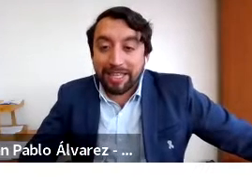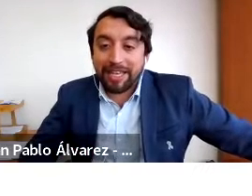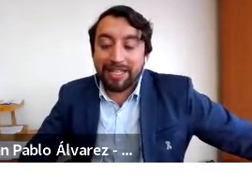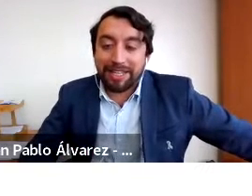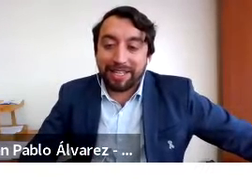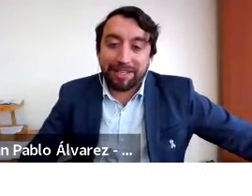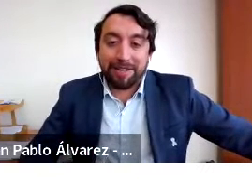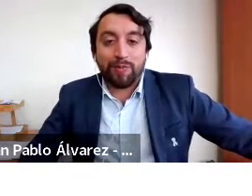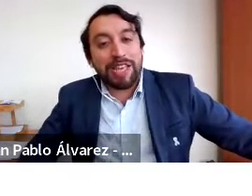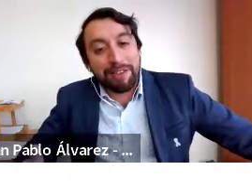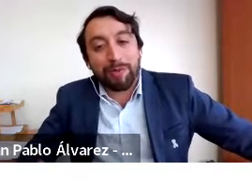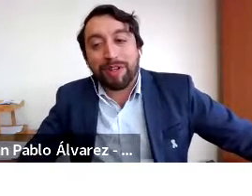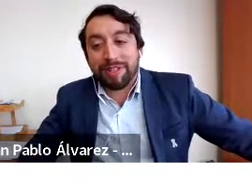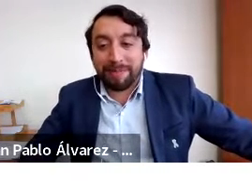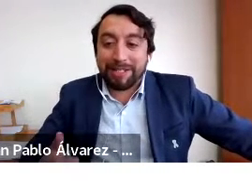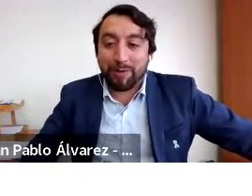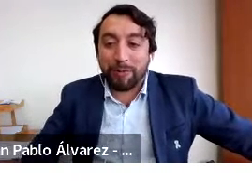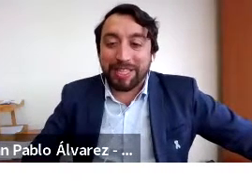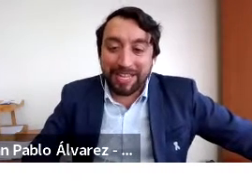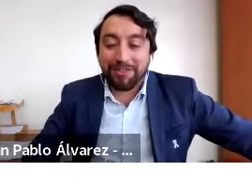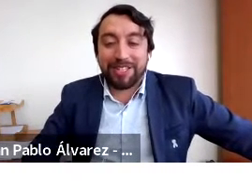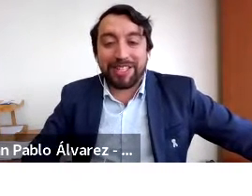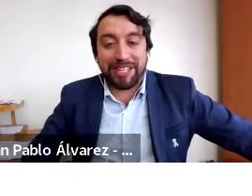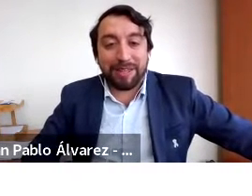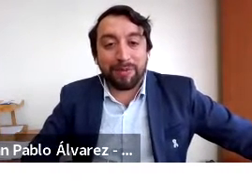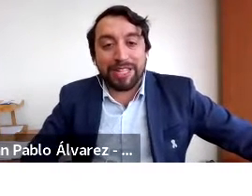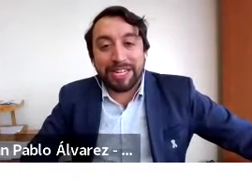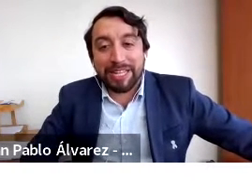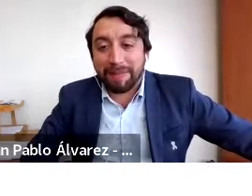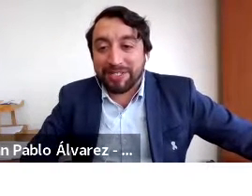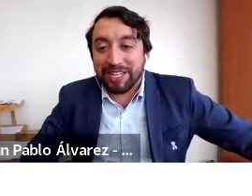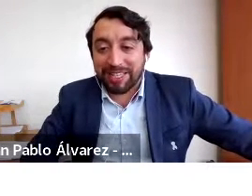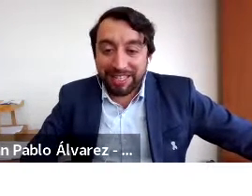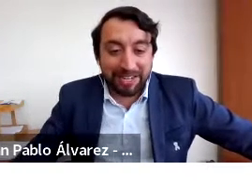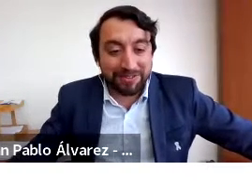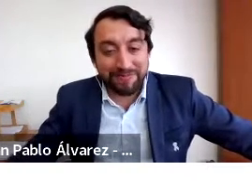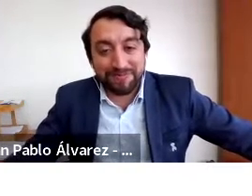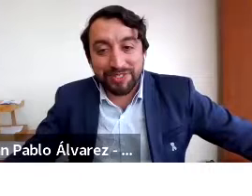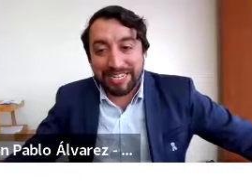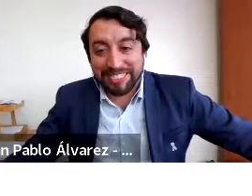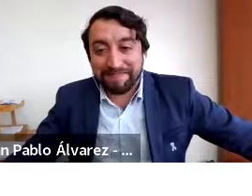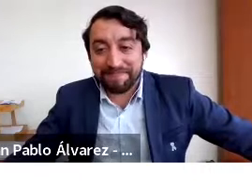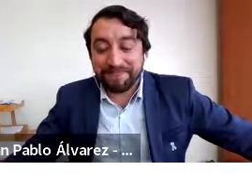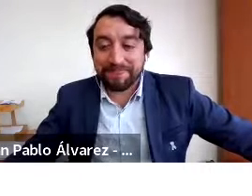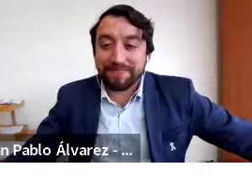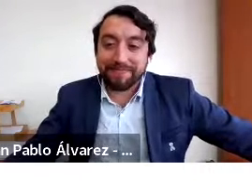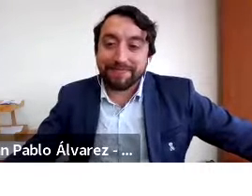agradecerle desde ya y muy ávido poder también leer sus comentarios y poder tener este espacio de diálogo. Muchas